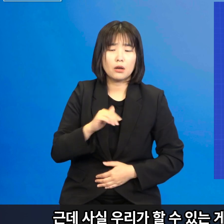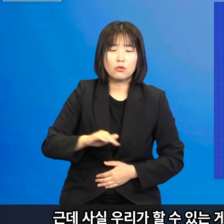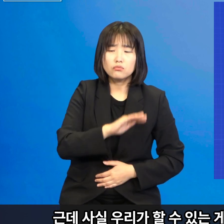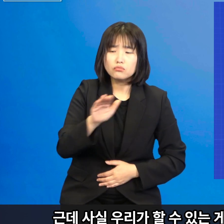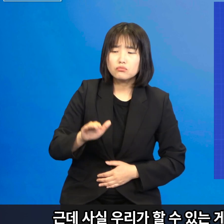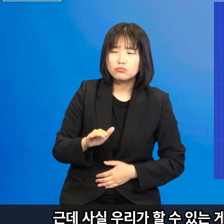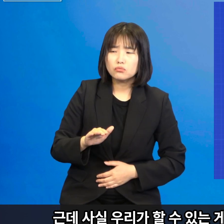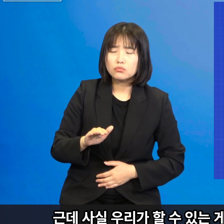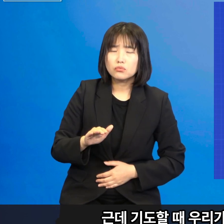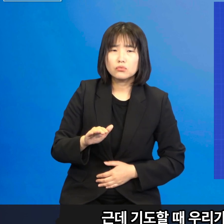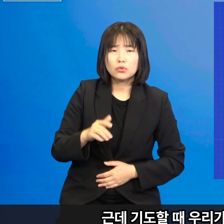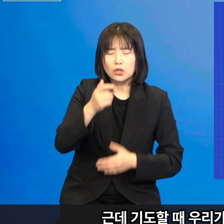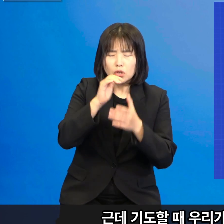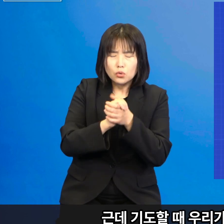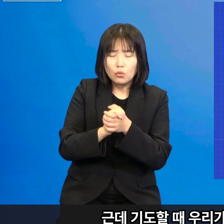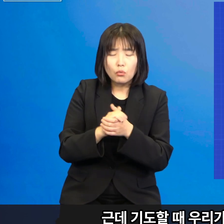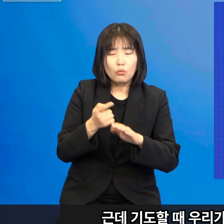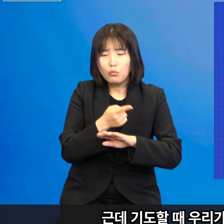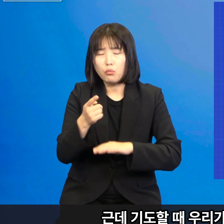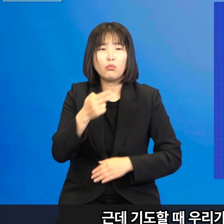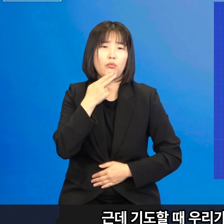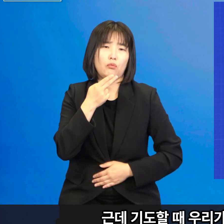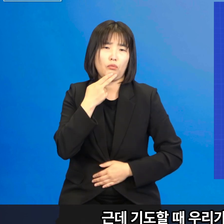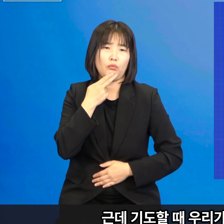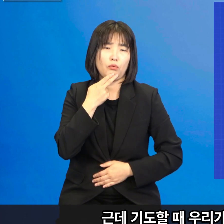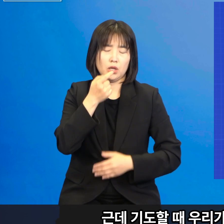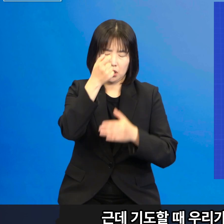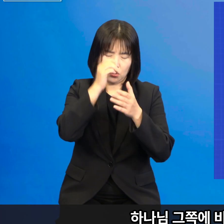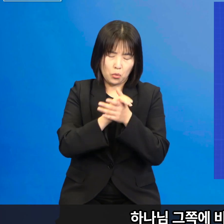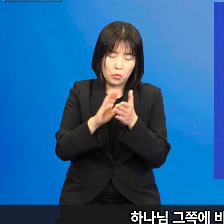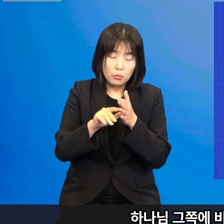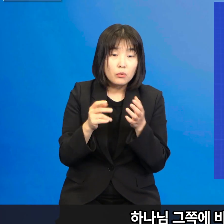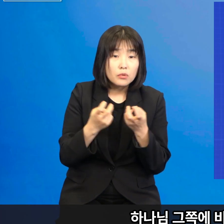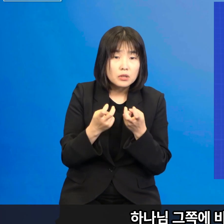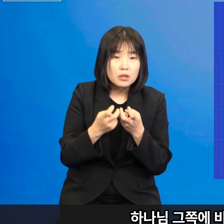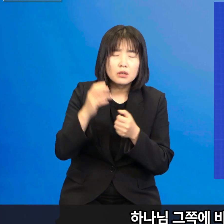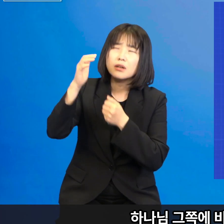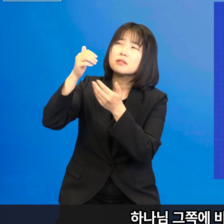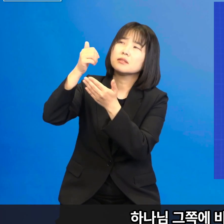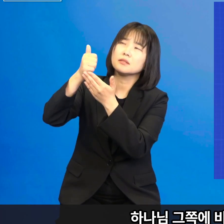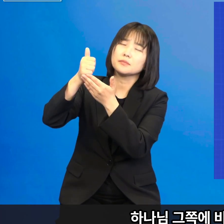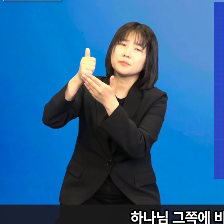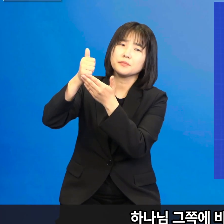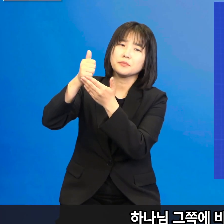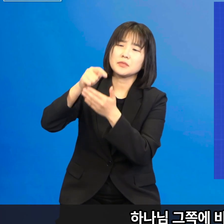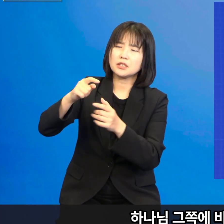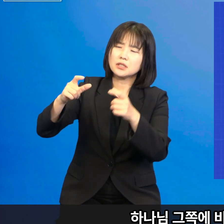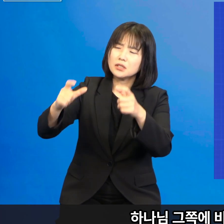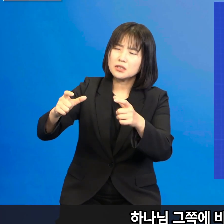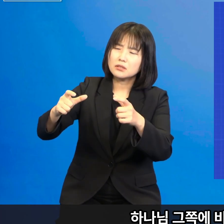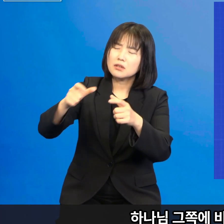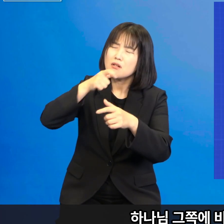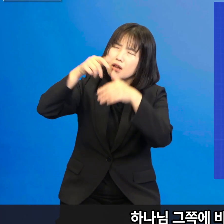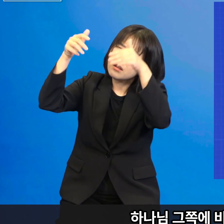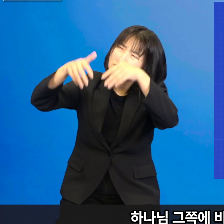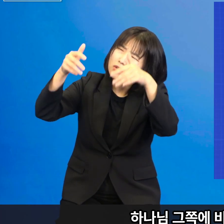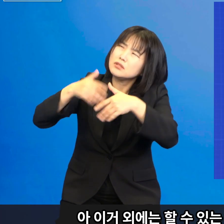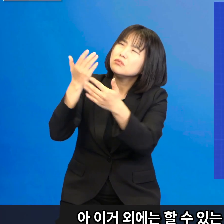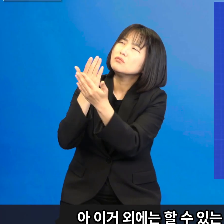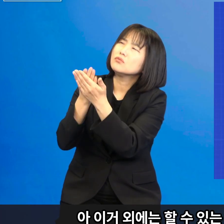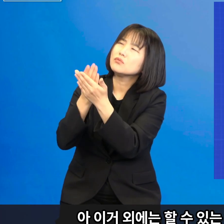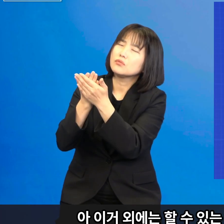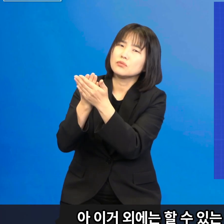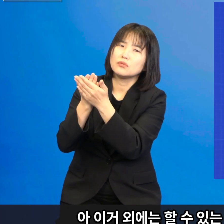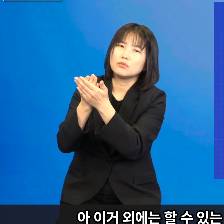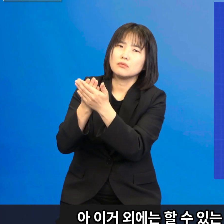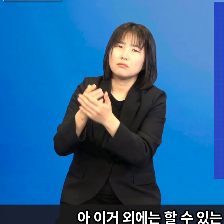없는 거예요, 기도 외에는. 근데 기도할 때 우리가 어떻게 기도를 했냐면, 하나님 그 지역에 비를 내려주십시오.